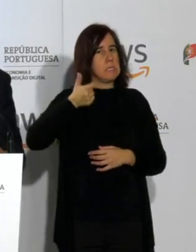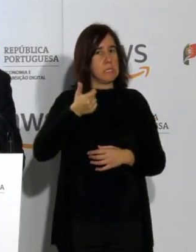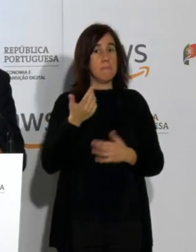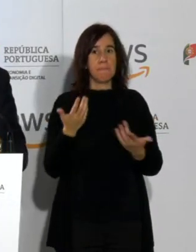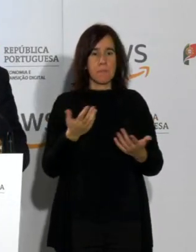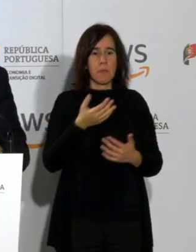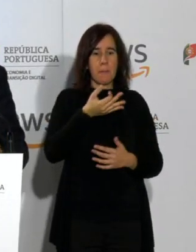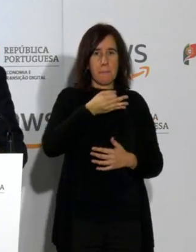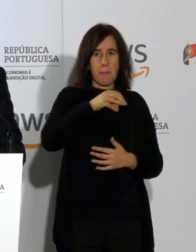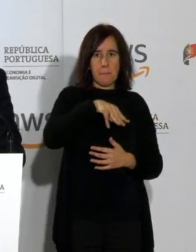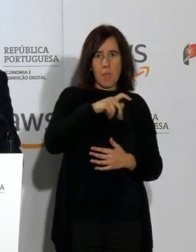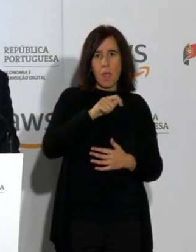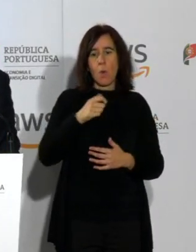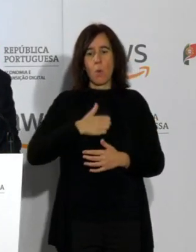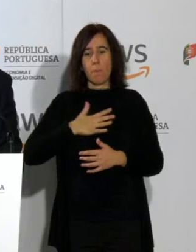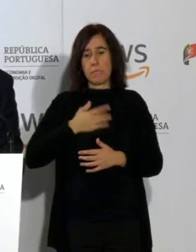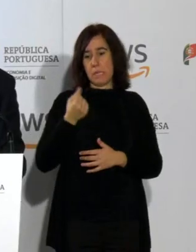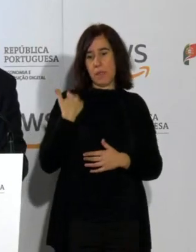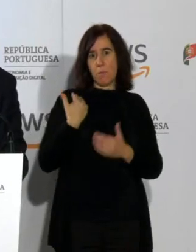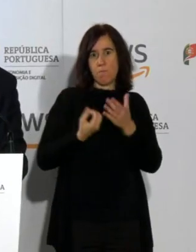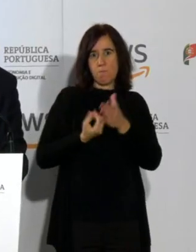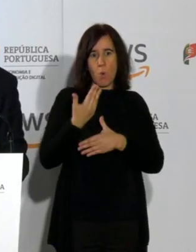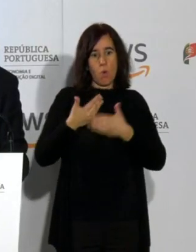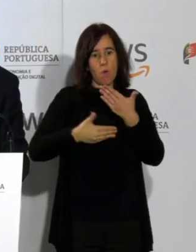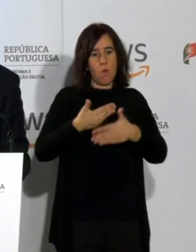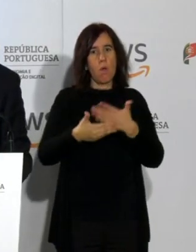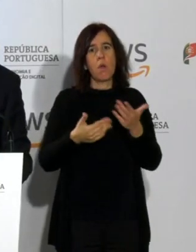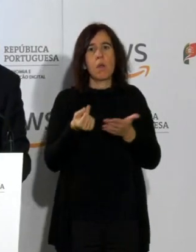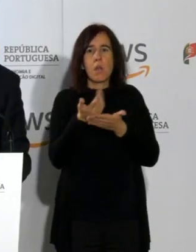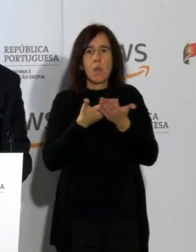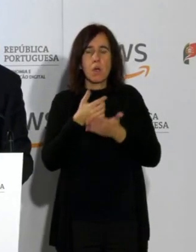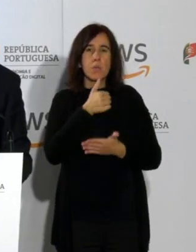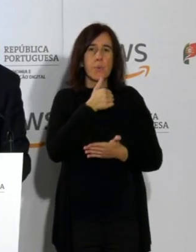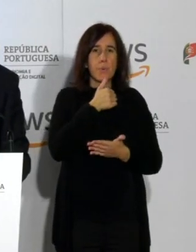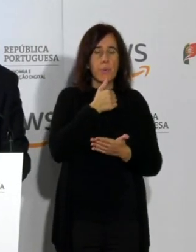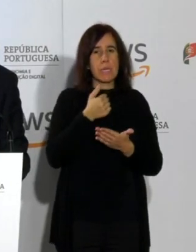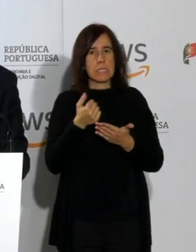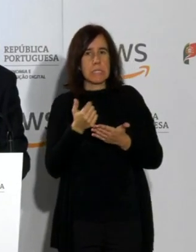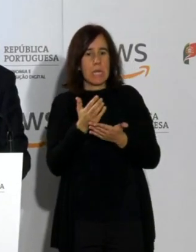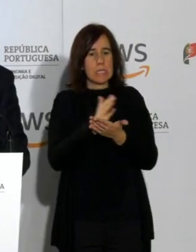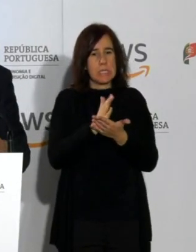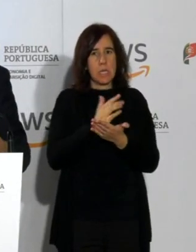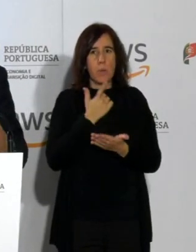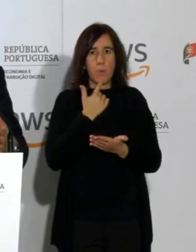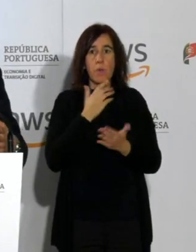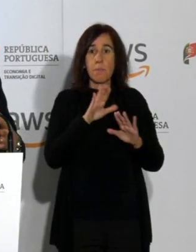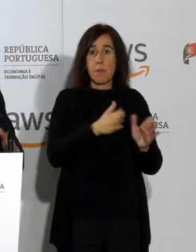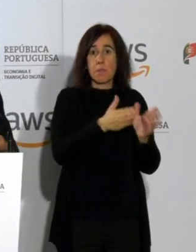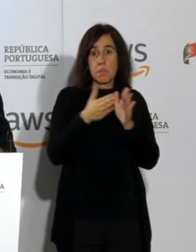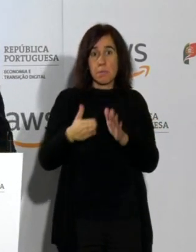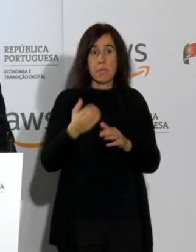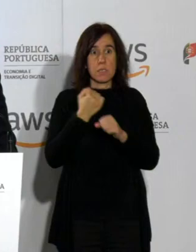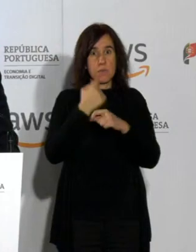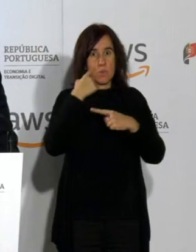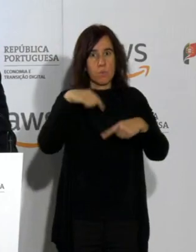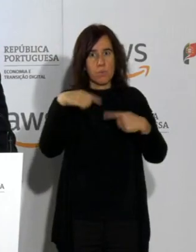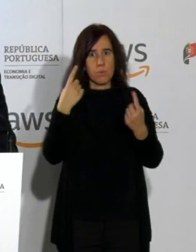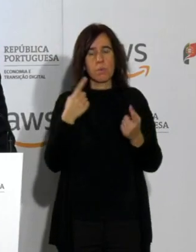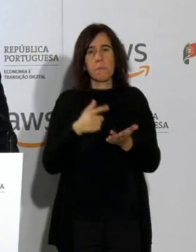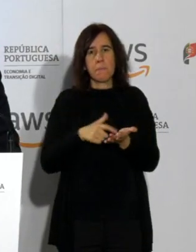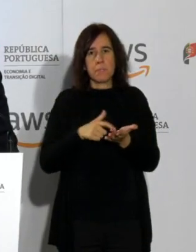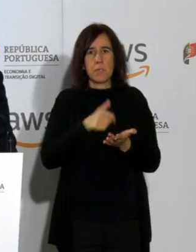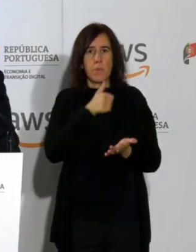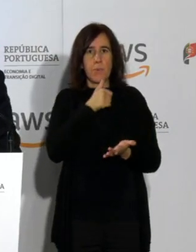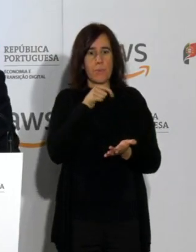para PMEs ou para startups que estão a arrancar e cujo modelo de negócio é ainda muito instável, mas também para serviços públicos que necessitam de